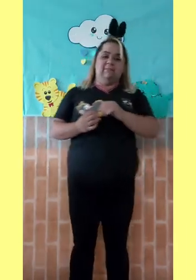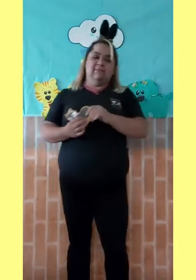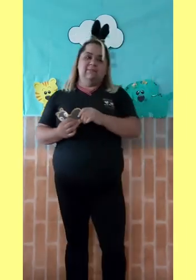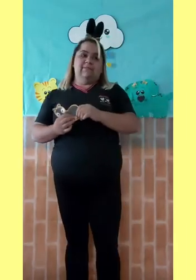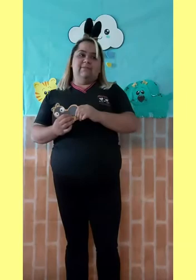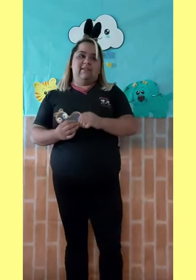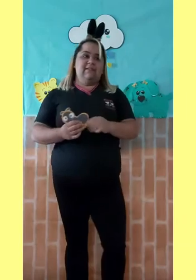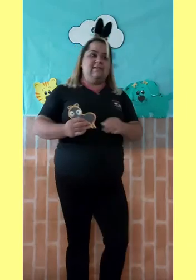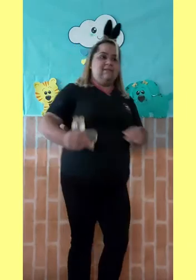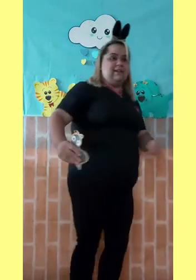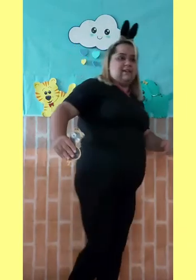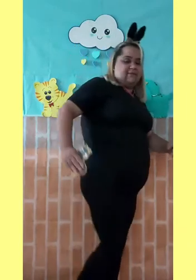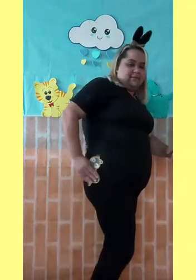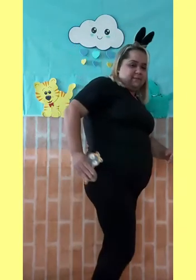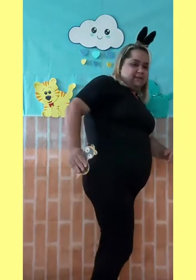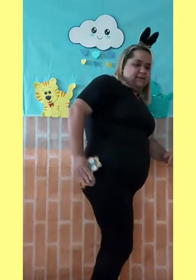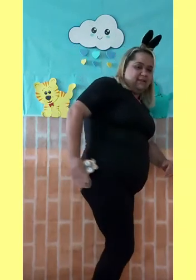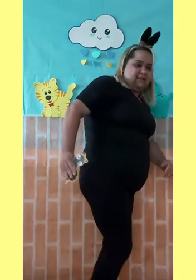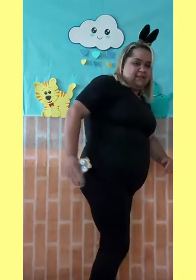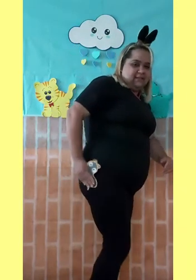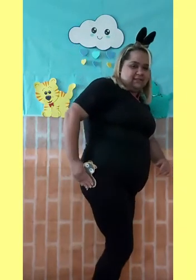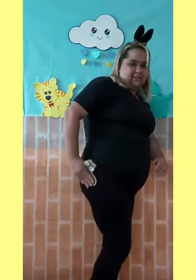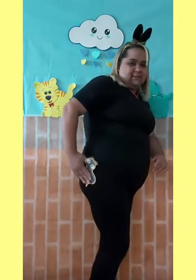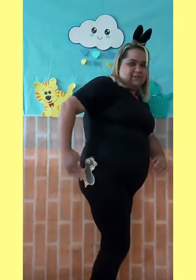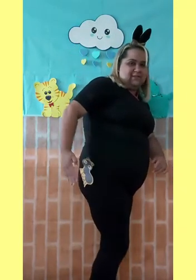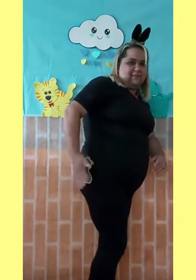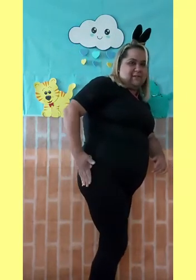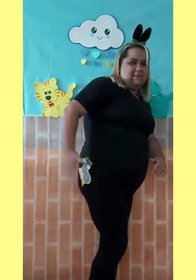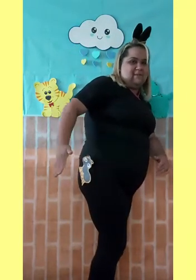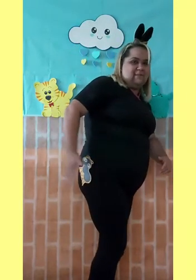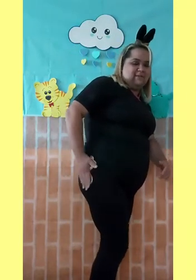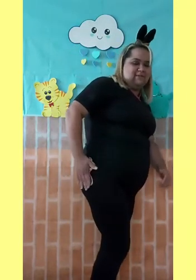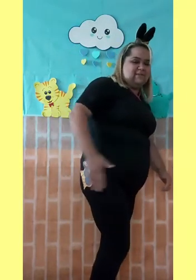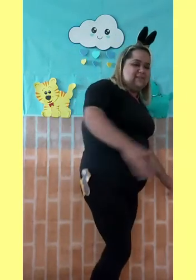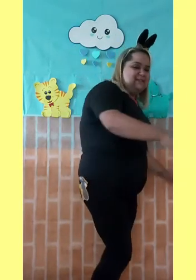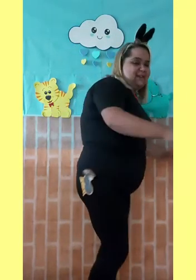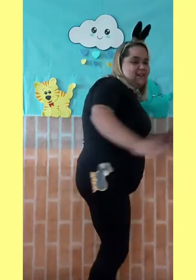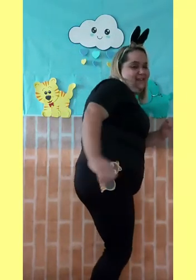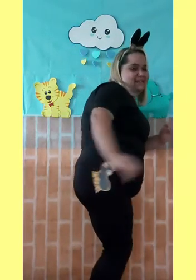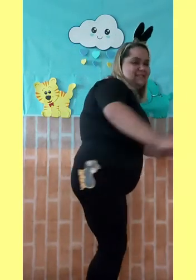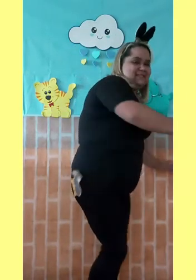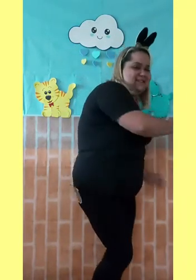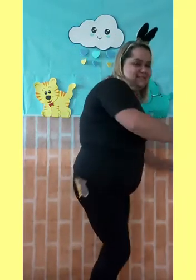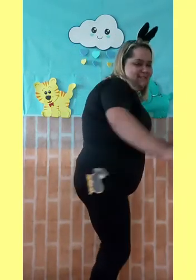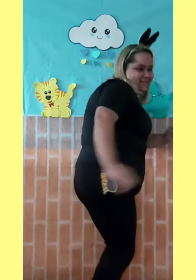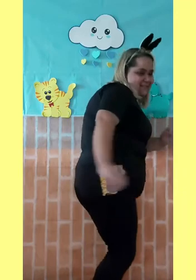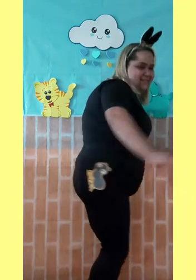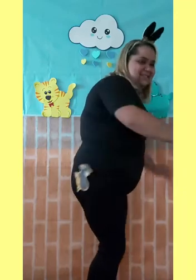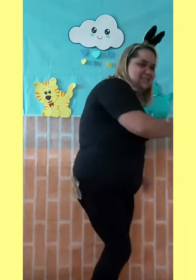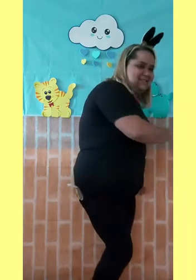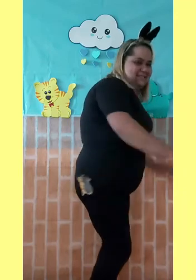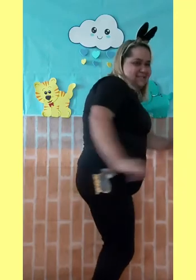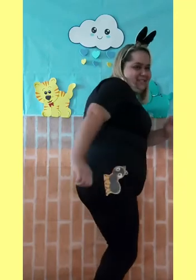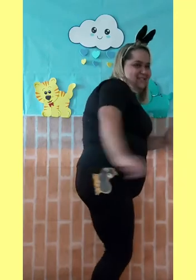E a fomeguinha subiu no meu pulo E sacudim, sacudim,